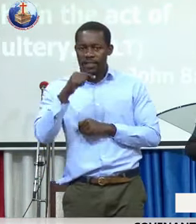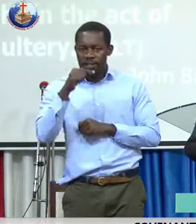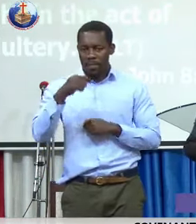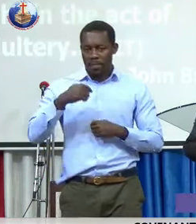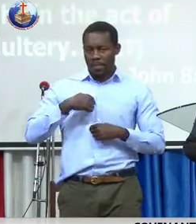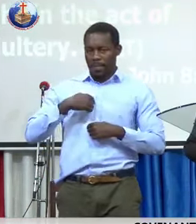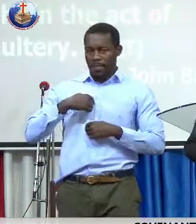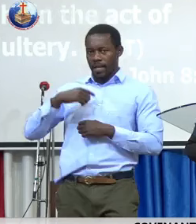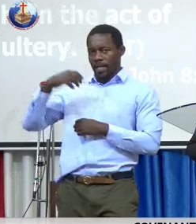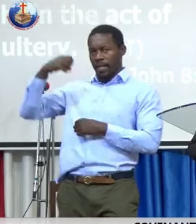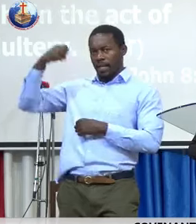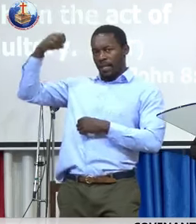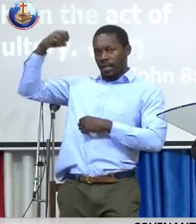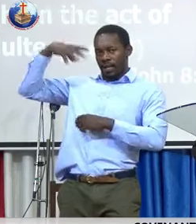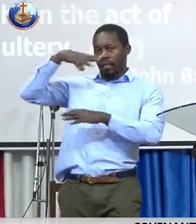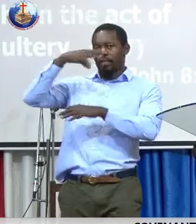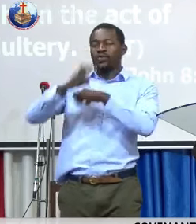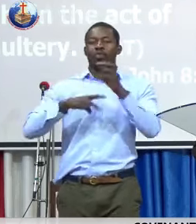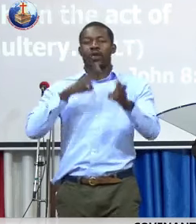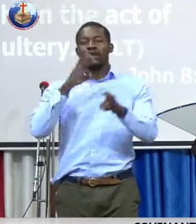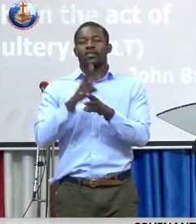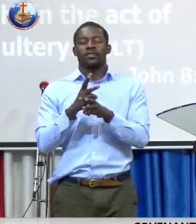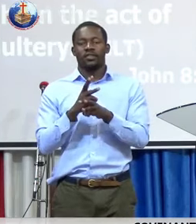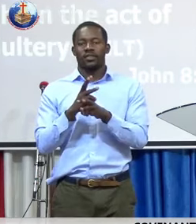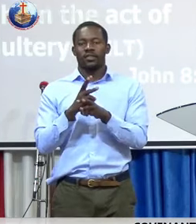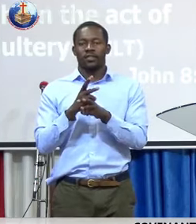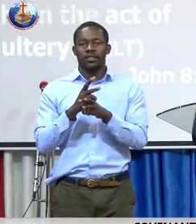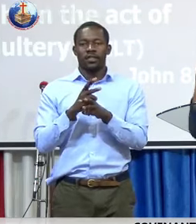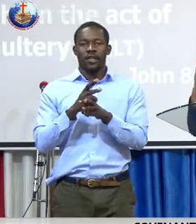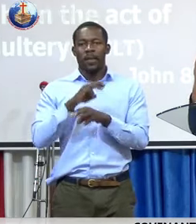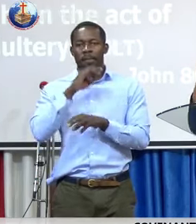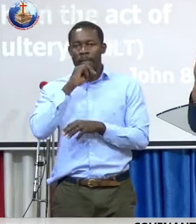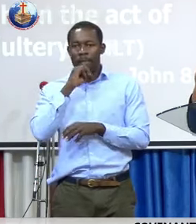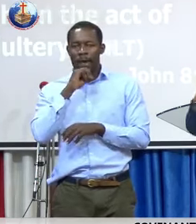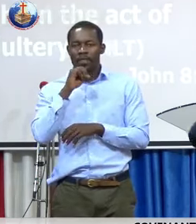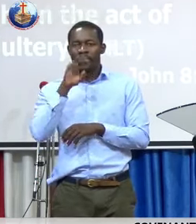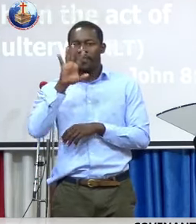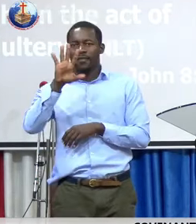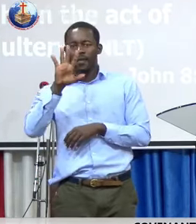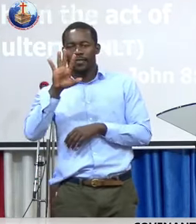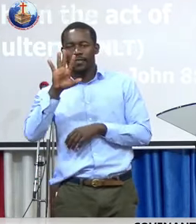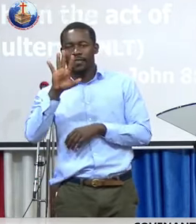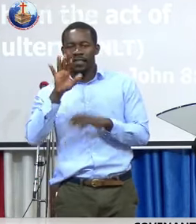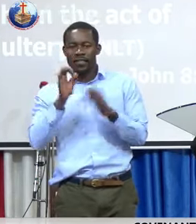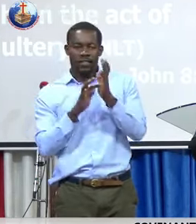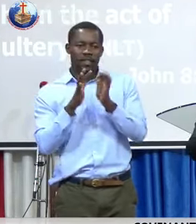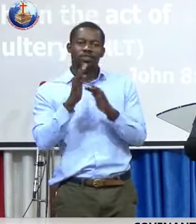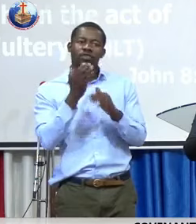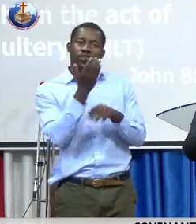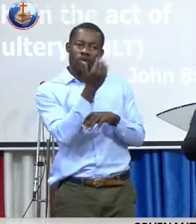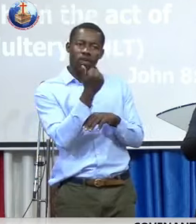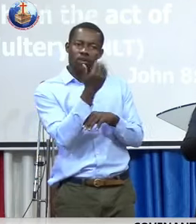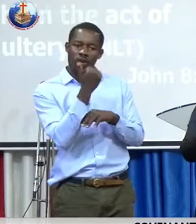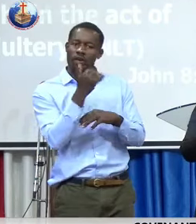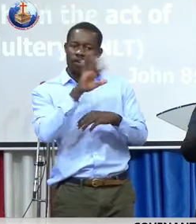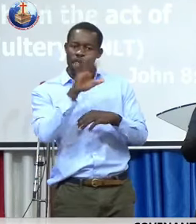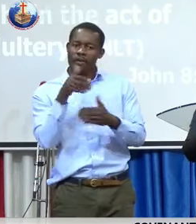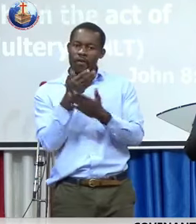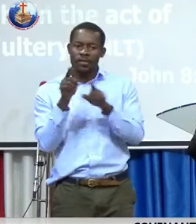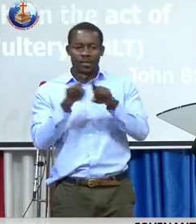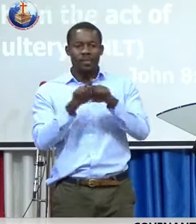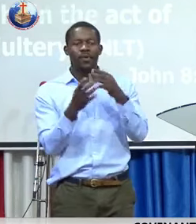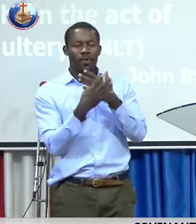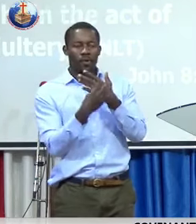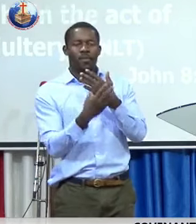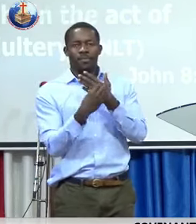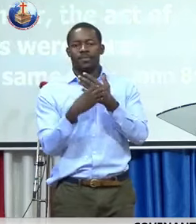the world. Yesu anajiita nuru ya ulimwengu. And in Matthew 5 he calls us to be the same. Na Mathayo 5 anatuita tuwe vivyo hivyo.